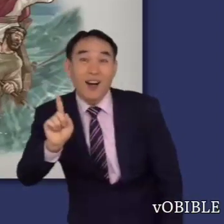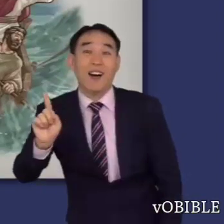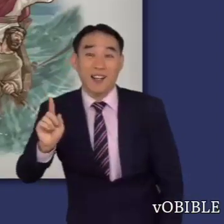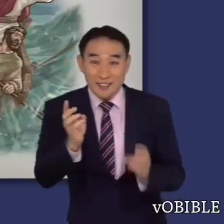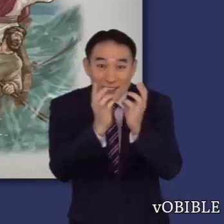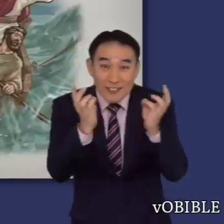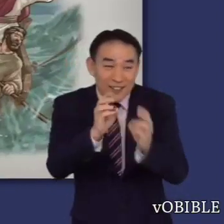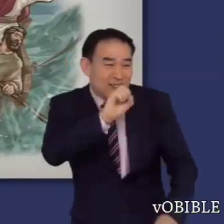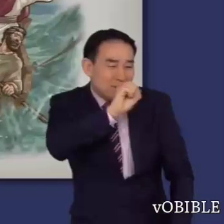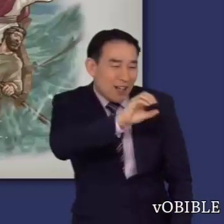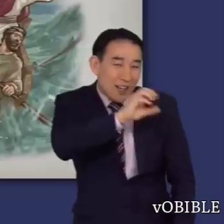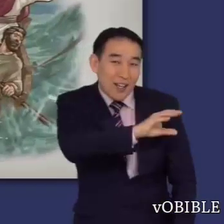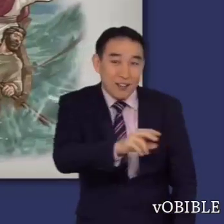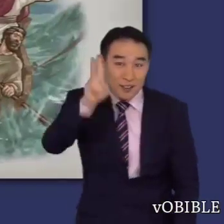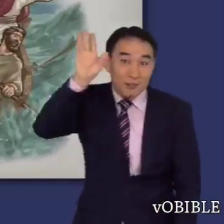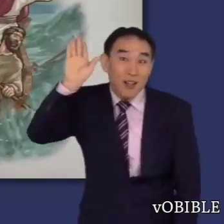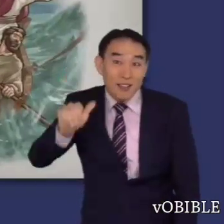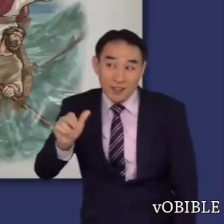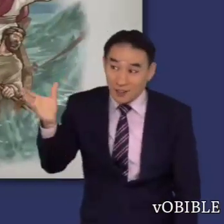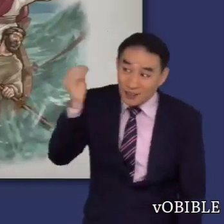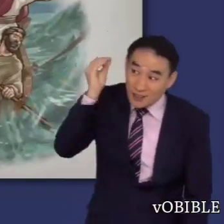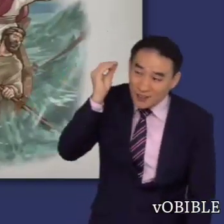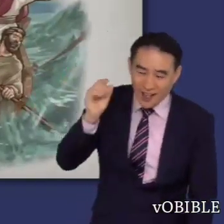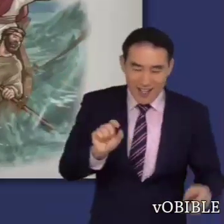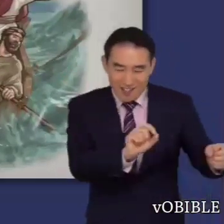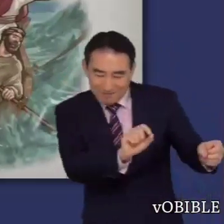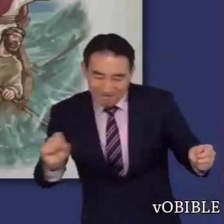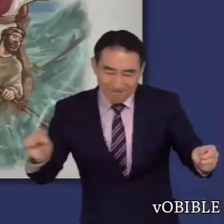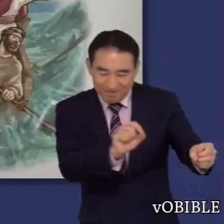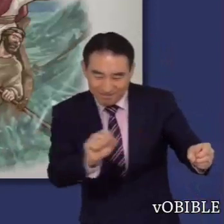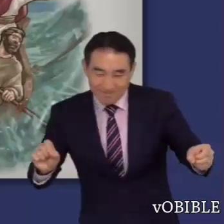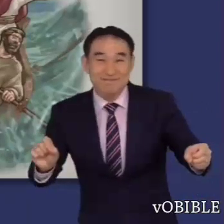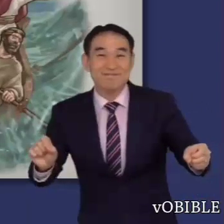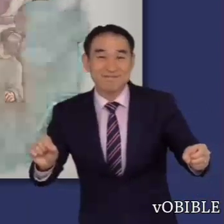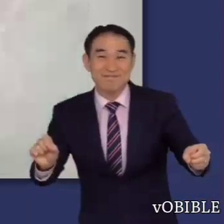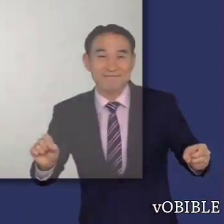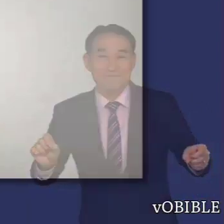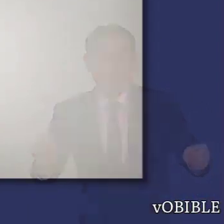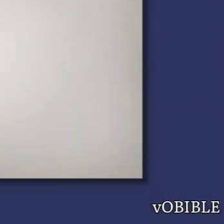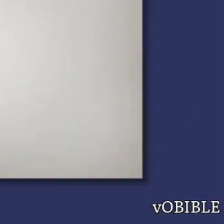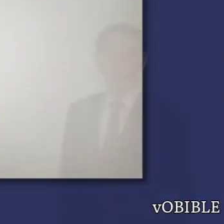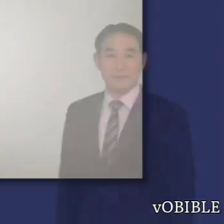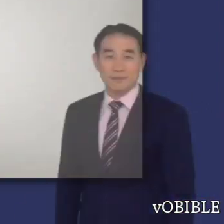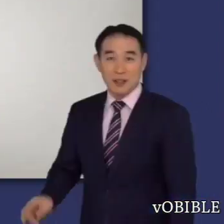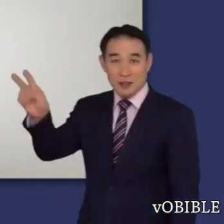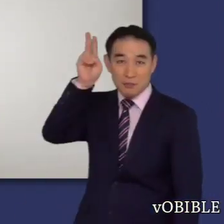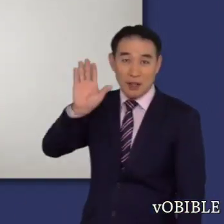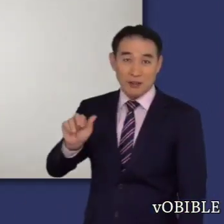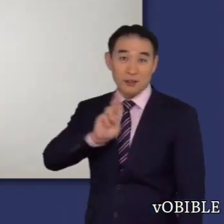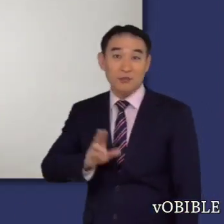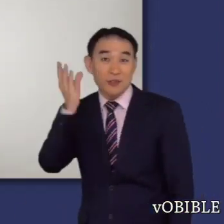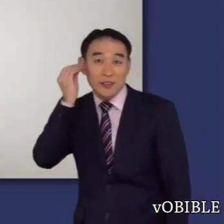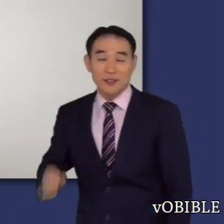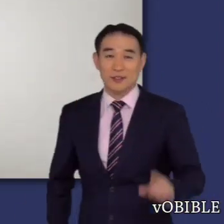得提供的细节让马可能够生动地记下耶稣的感情和做过的事。马可福音共有